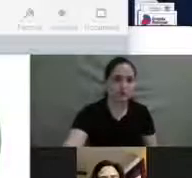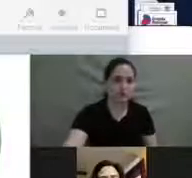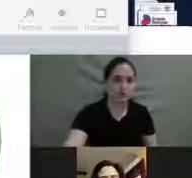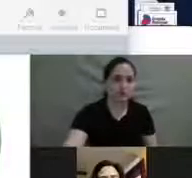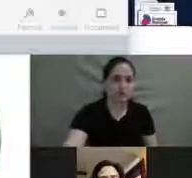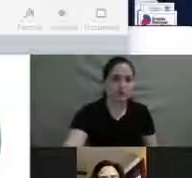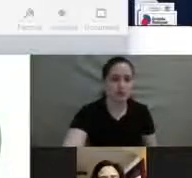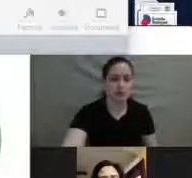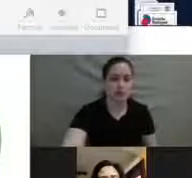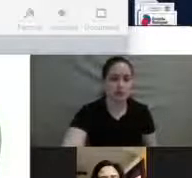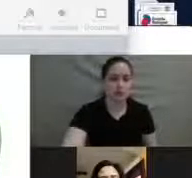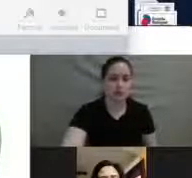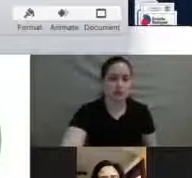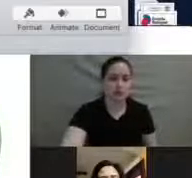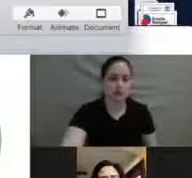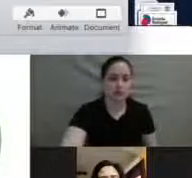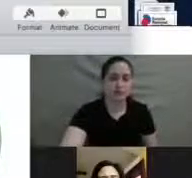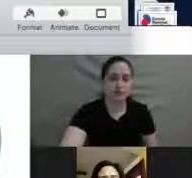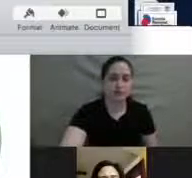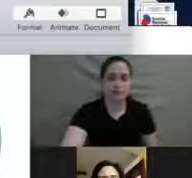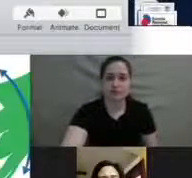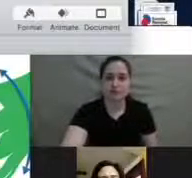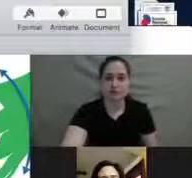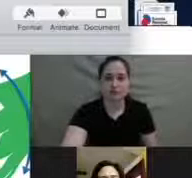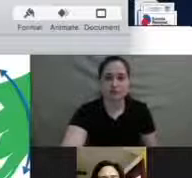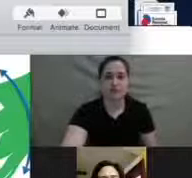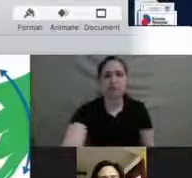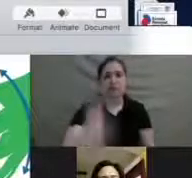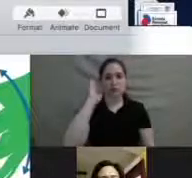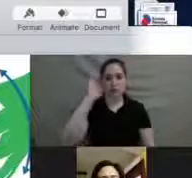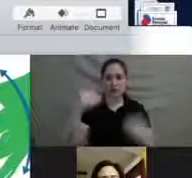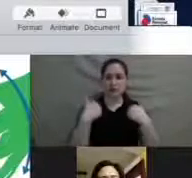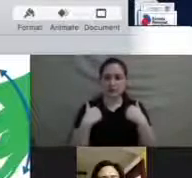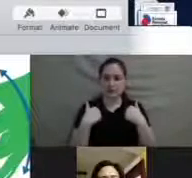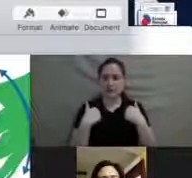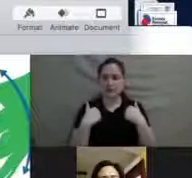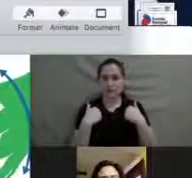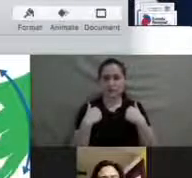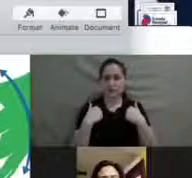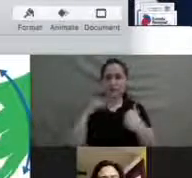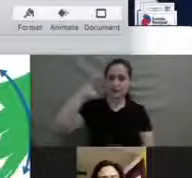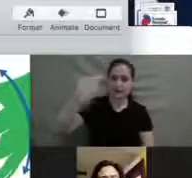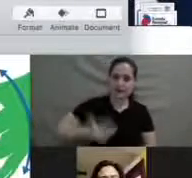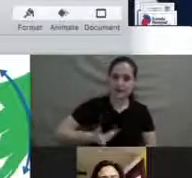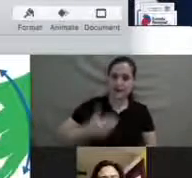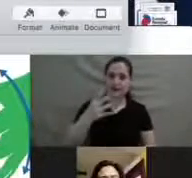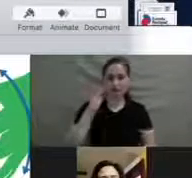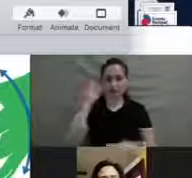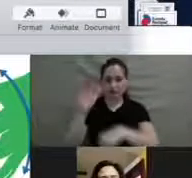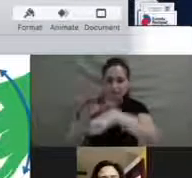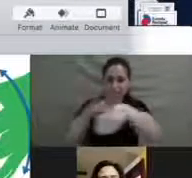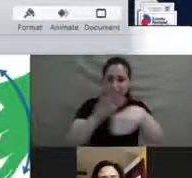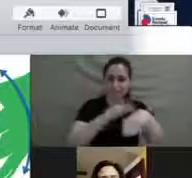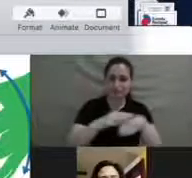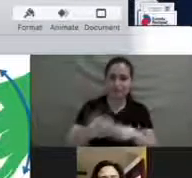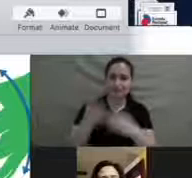a tener una invitación, le vamos a estar avisando